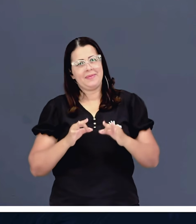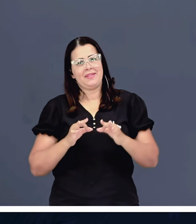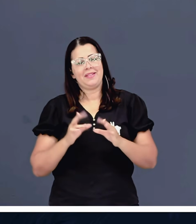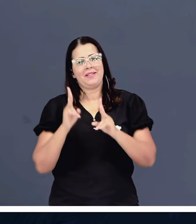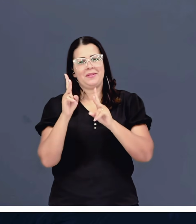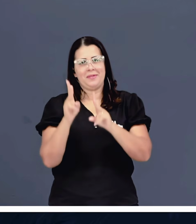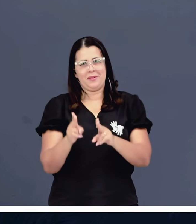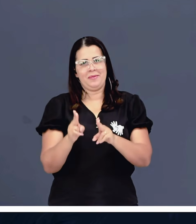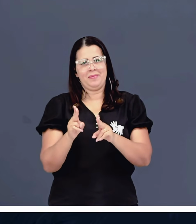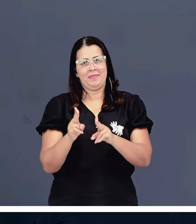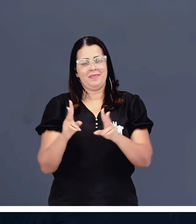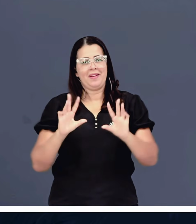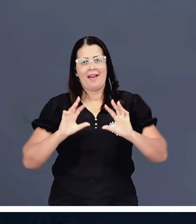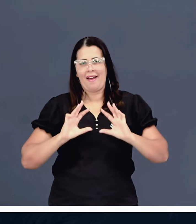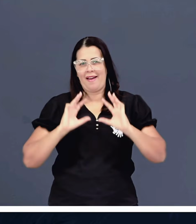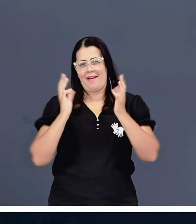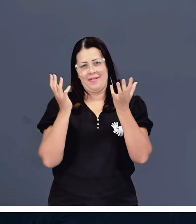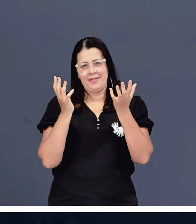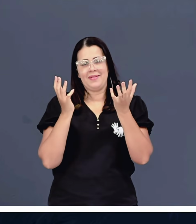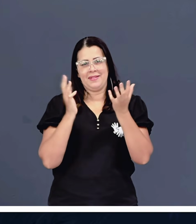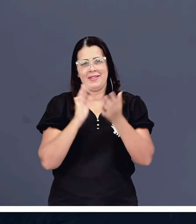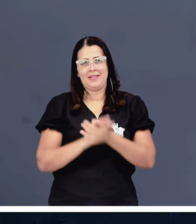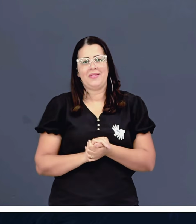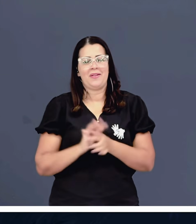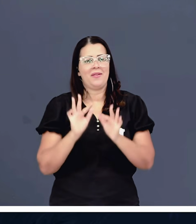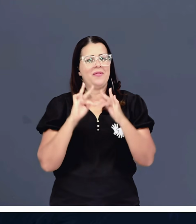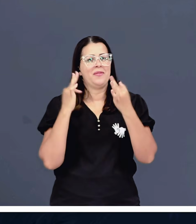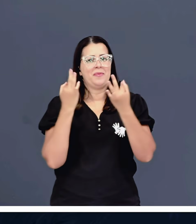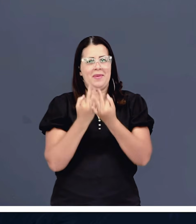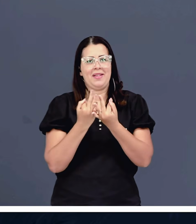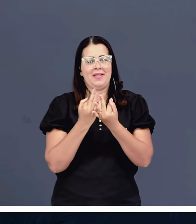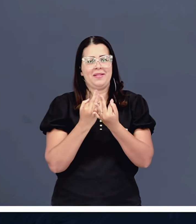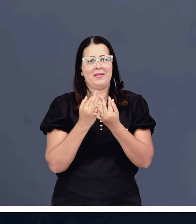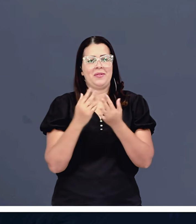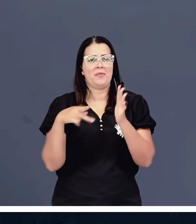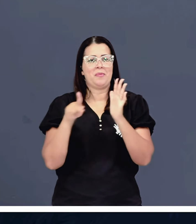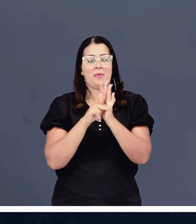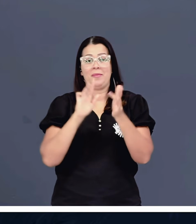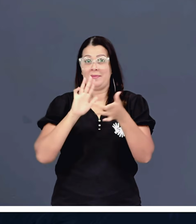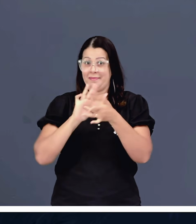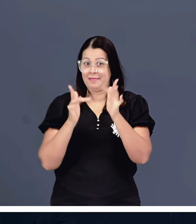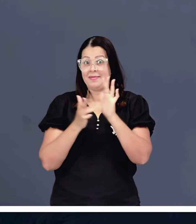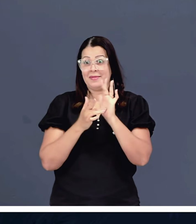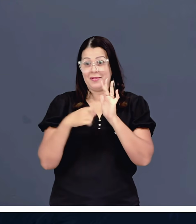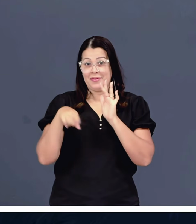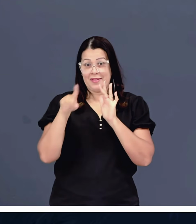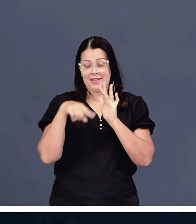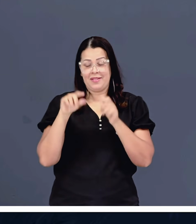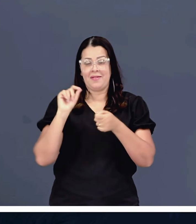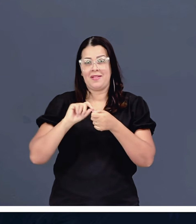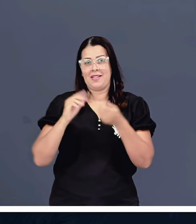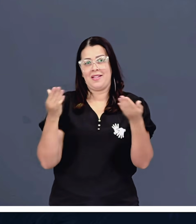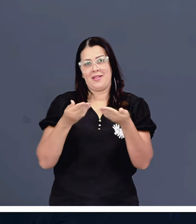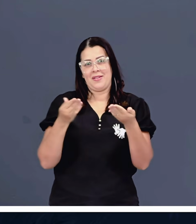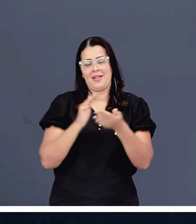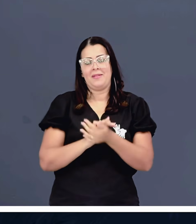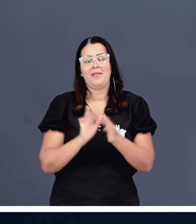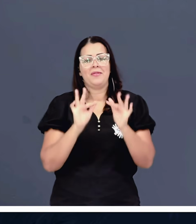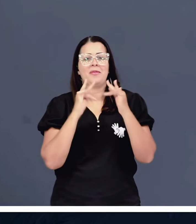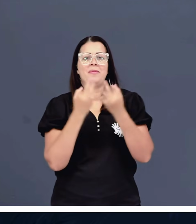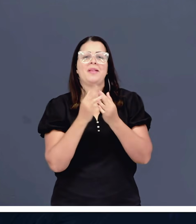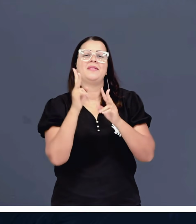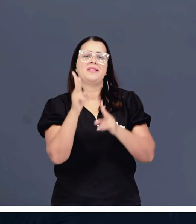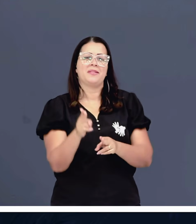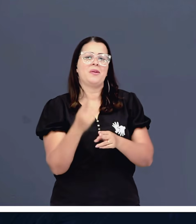assim que aconteceu com a família de Jesus, que vocês estão fazendo. A família de Jesus